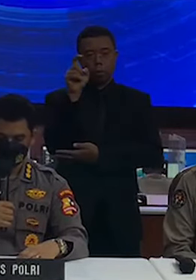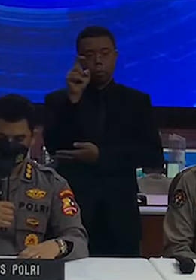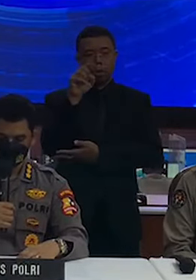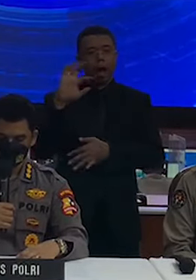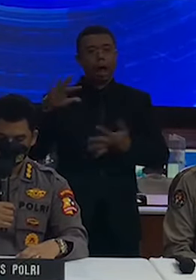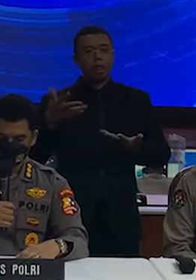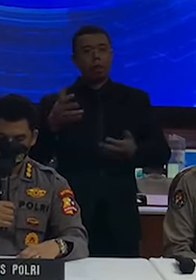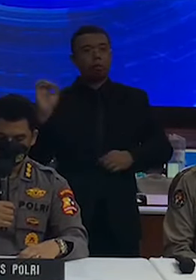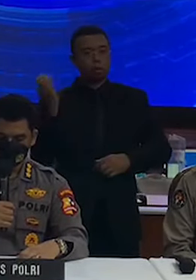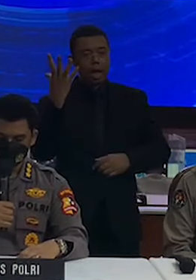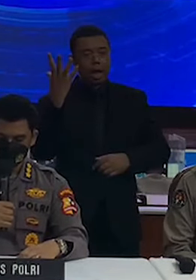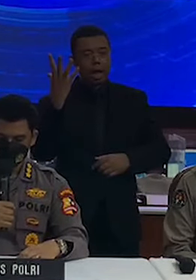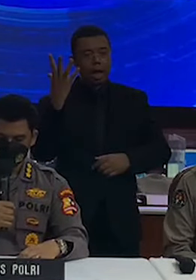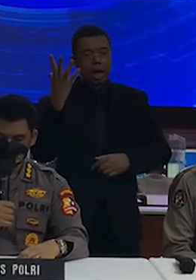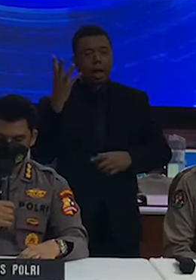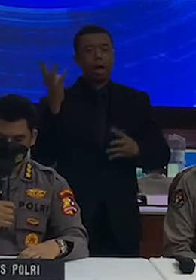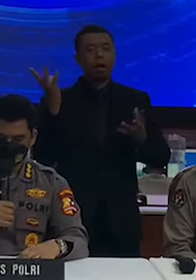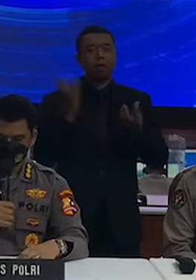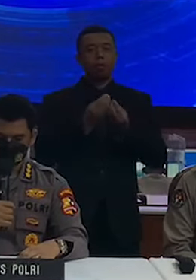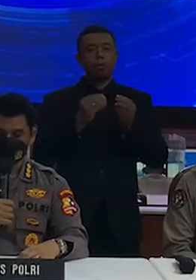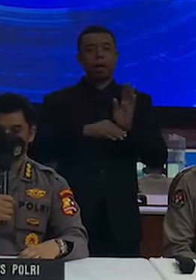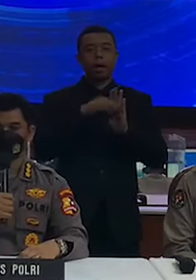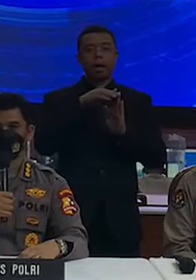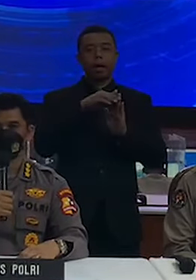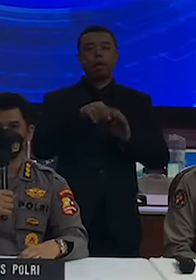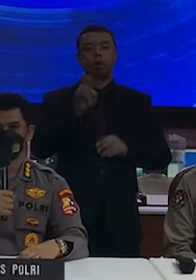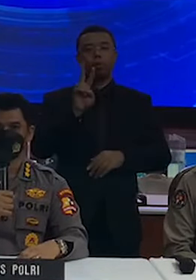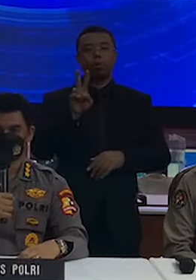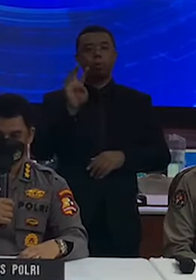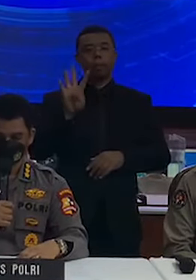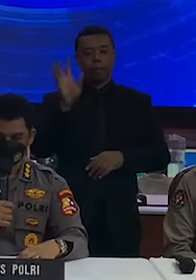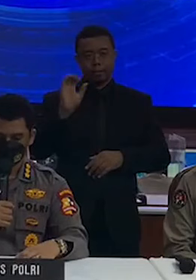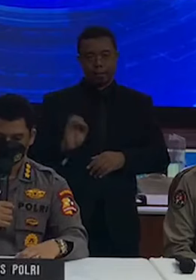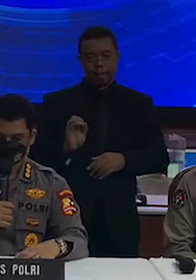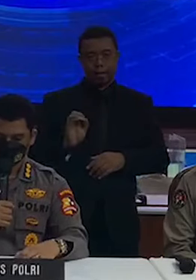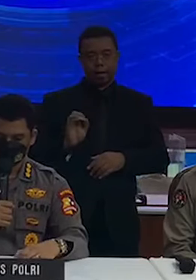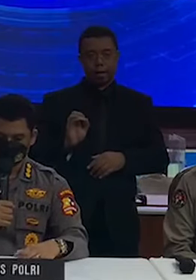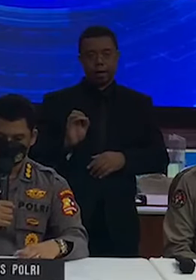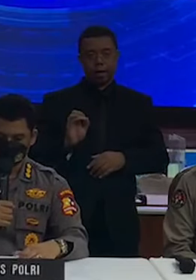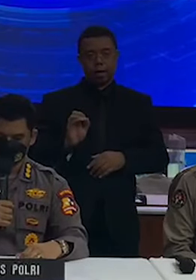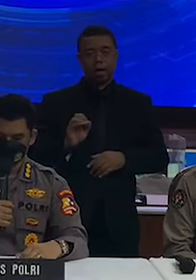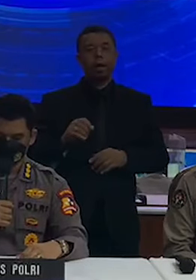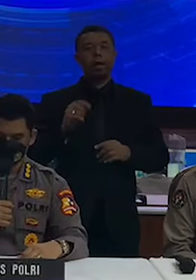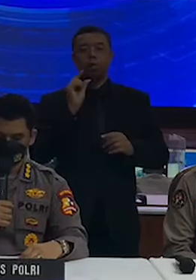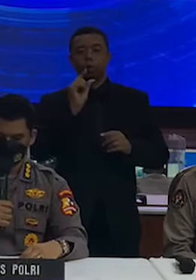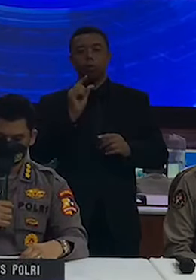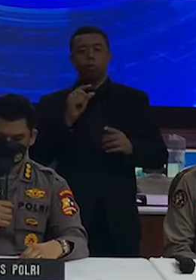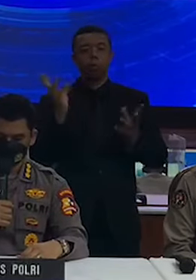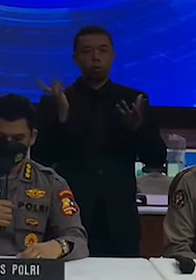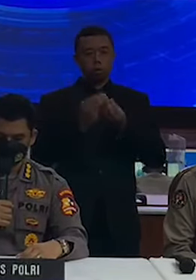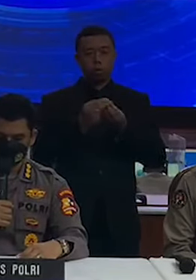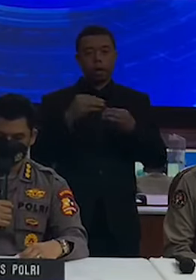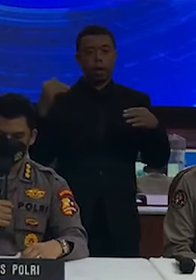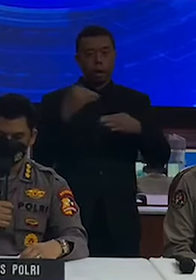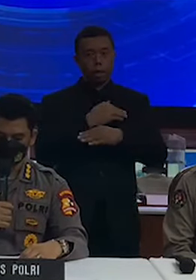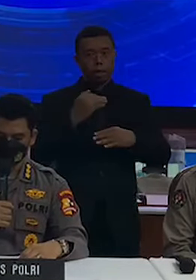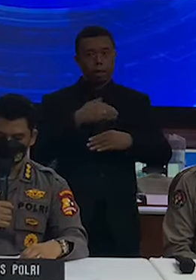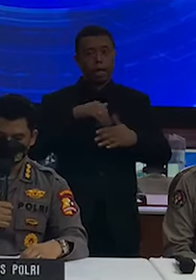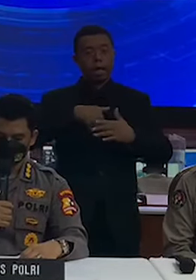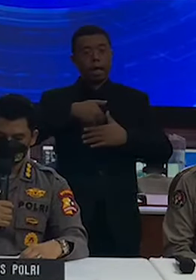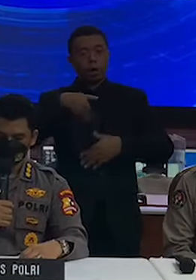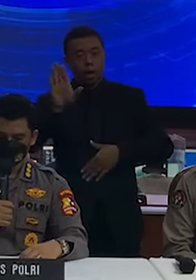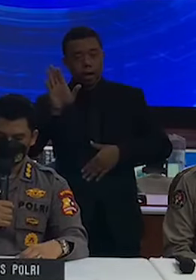Puncak terjadi peningkatan sebesar 24%. Sedangkan volume arus lalu lintas yang